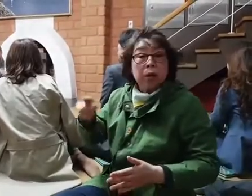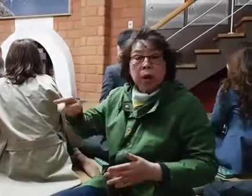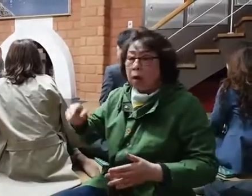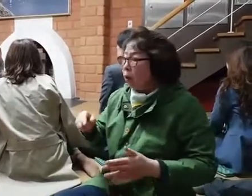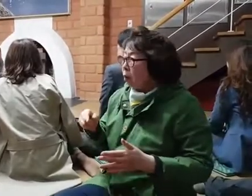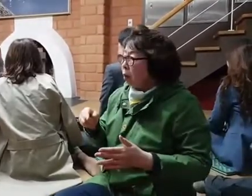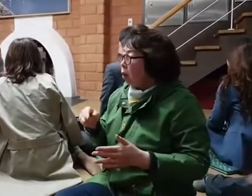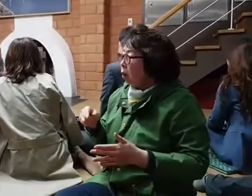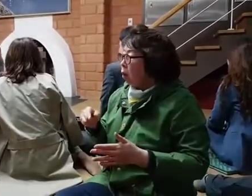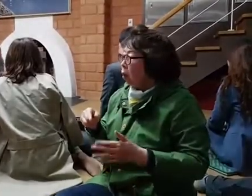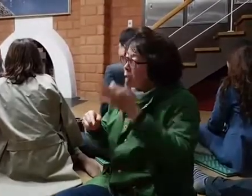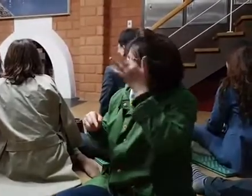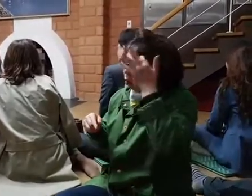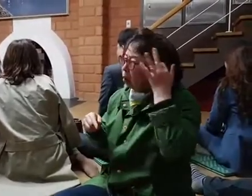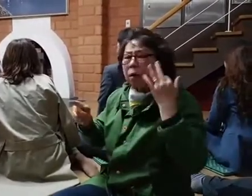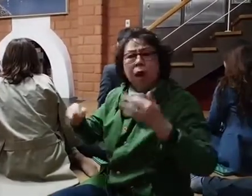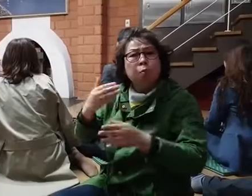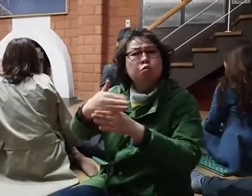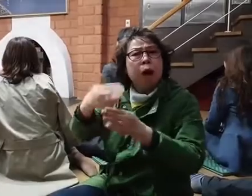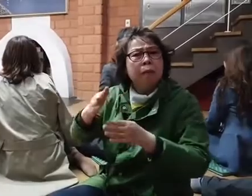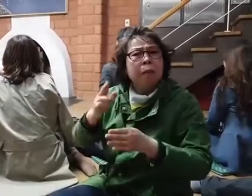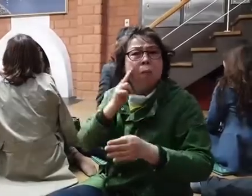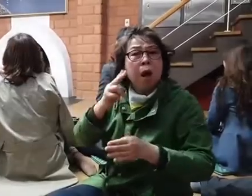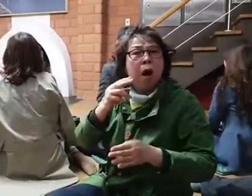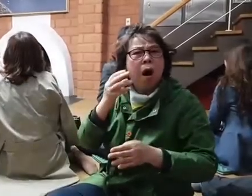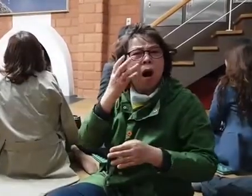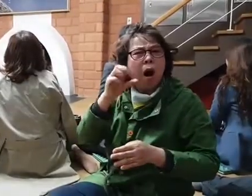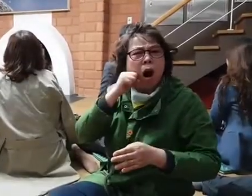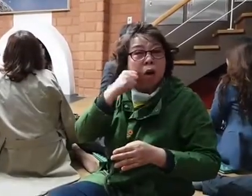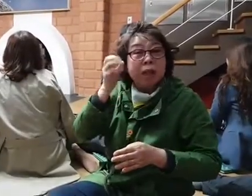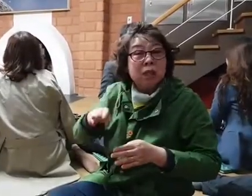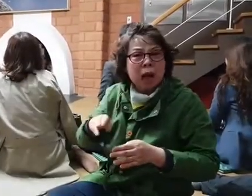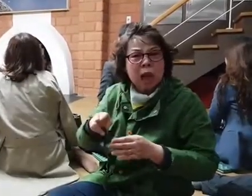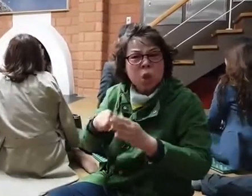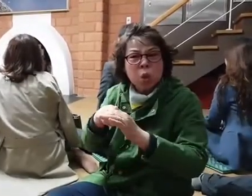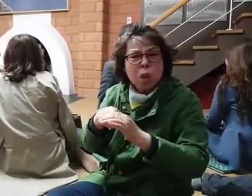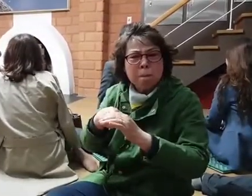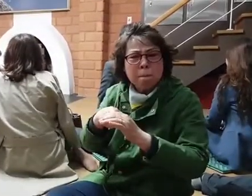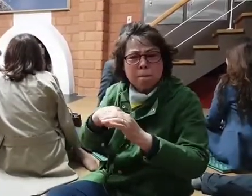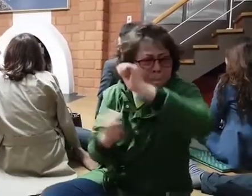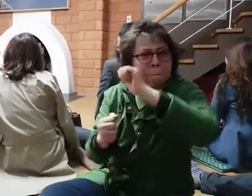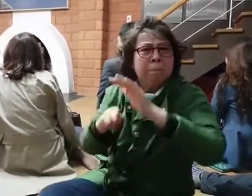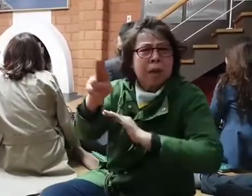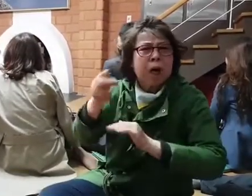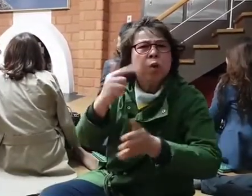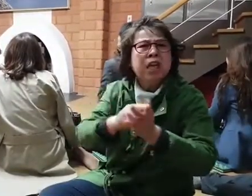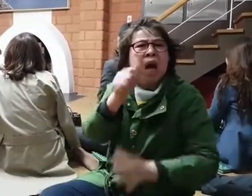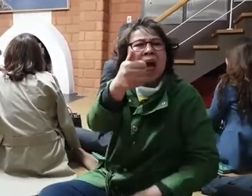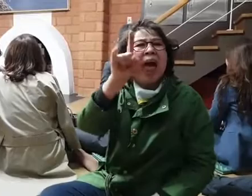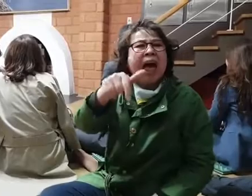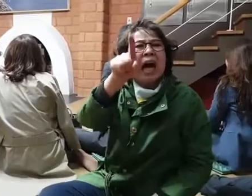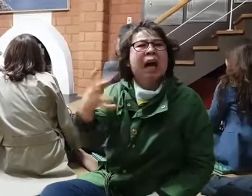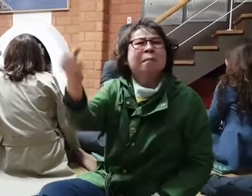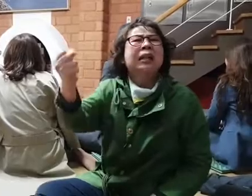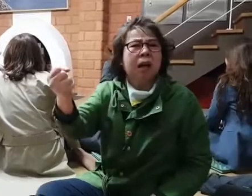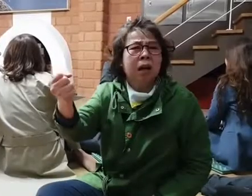놓고 지금 그렇게 하다 보니까 어려웠는데 돌파구를 찾는다고 오만 방법을 하다가 태쪽으로 가고 있었던